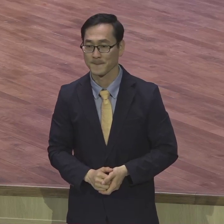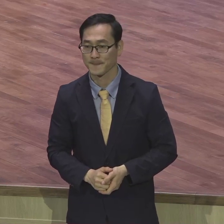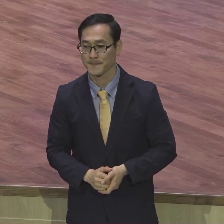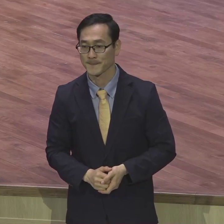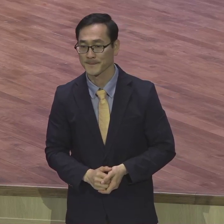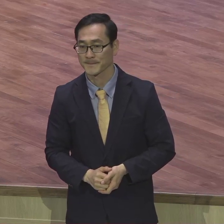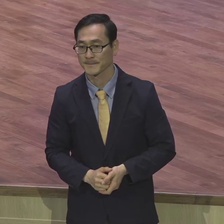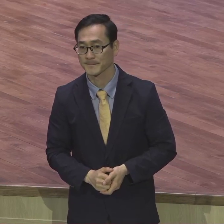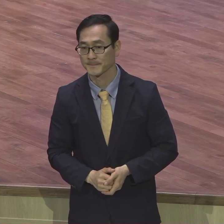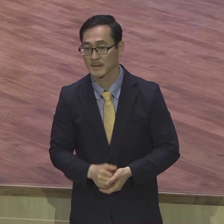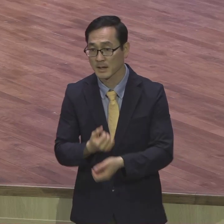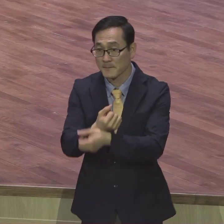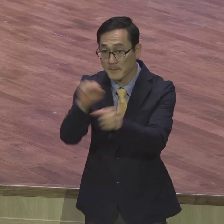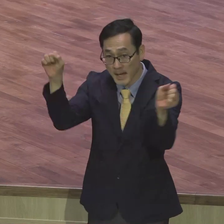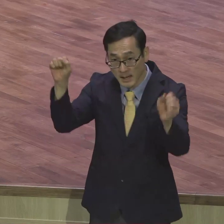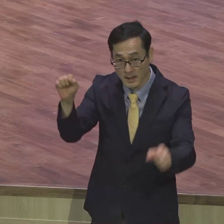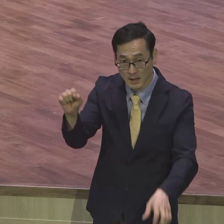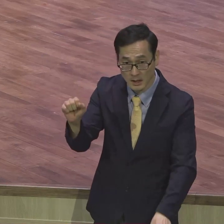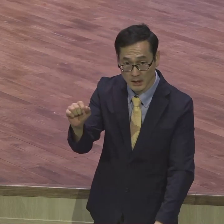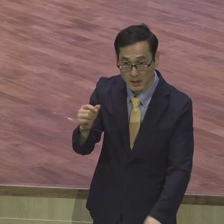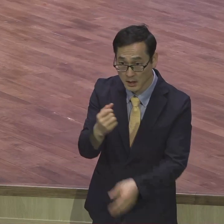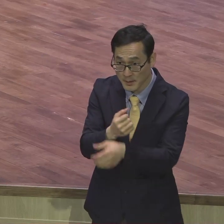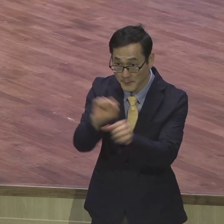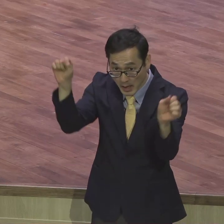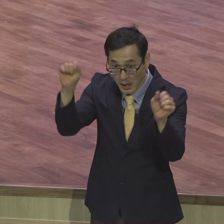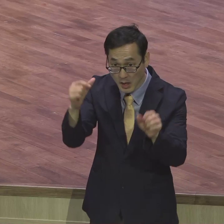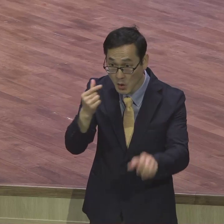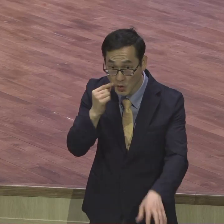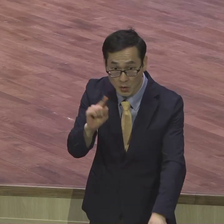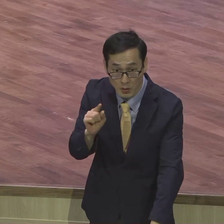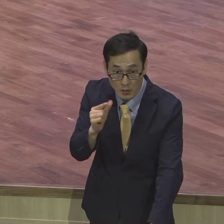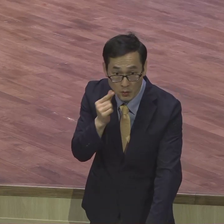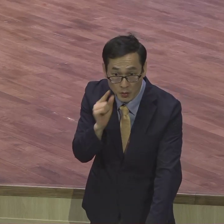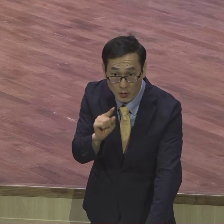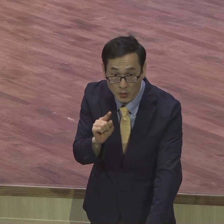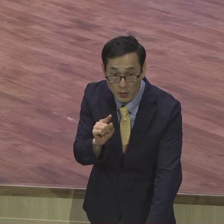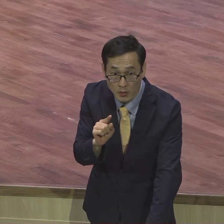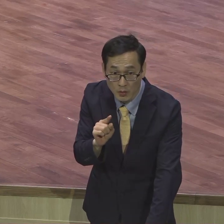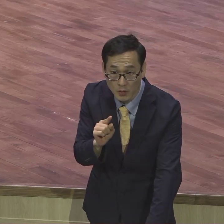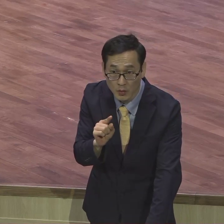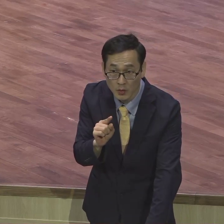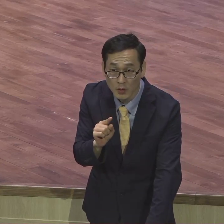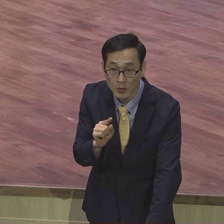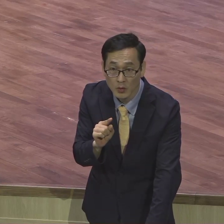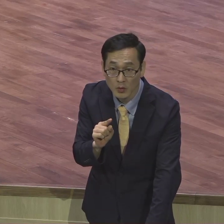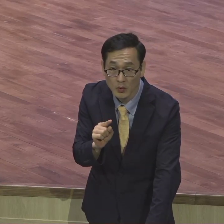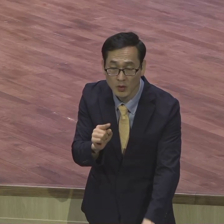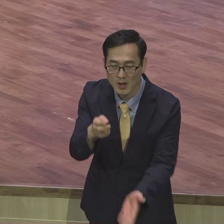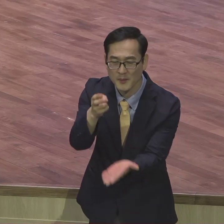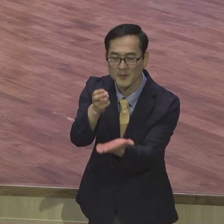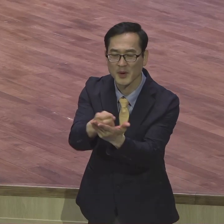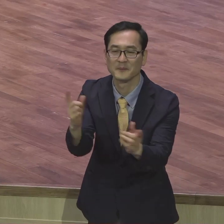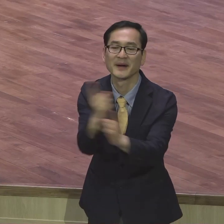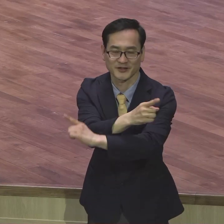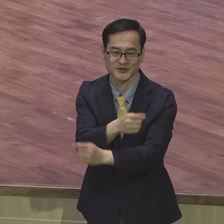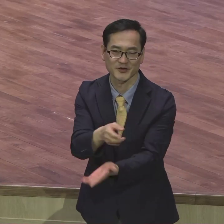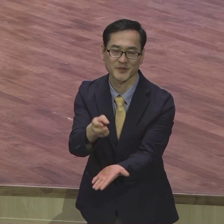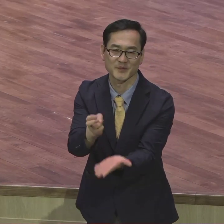왜 자유에 되느냐 왜 해방할 수 있느냐 단지 법이 바뀌어서 그래요.